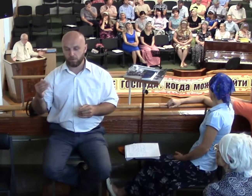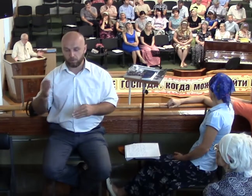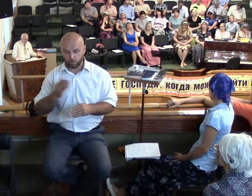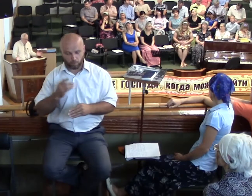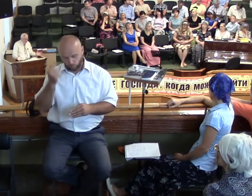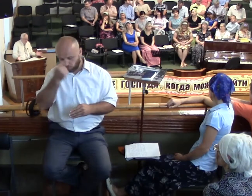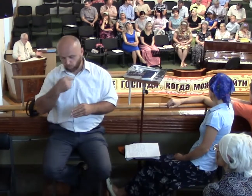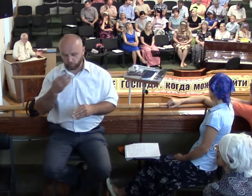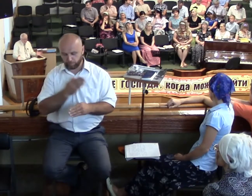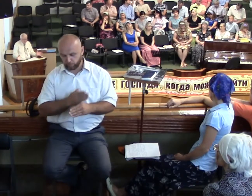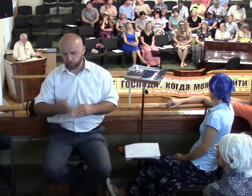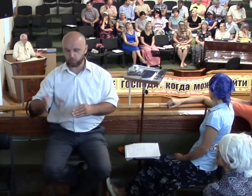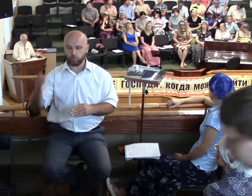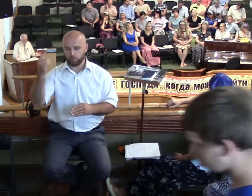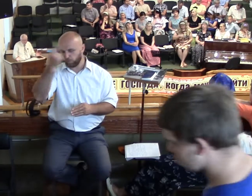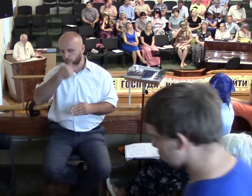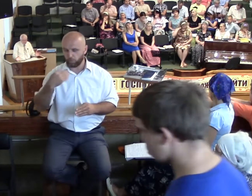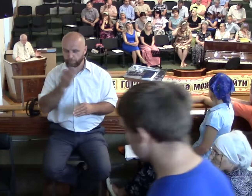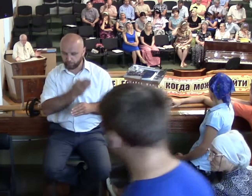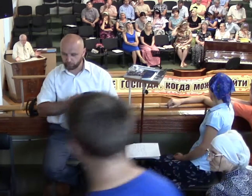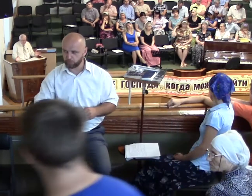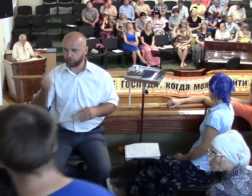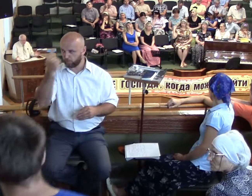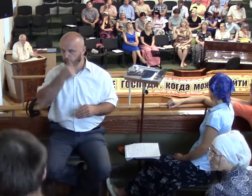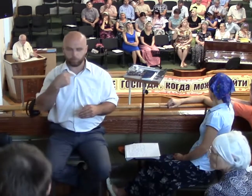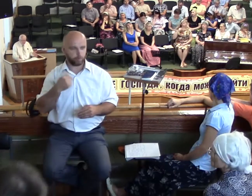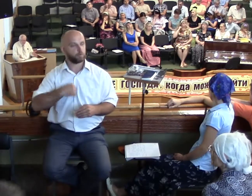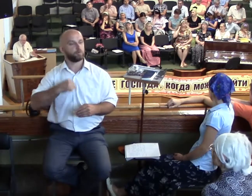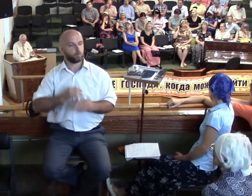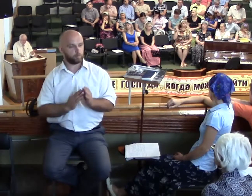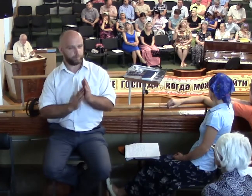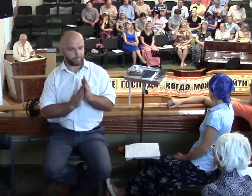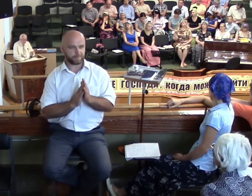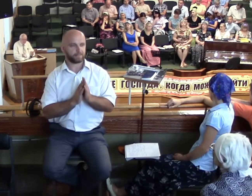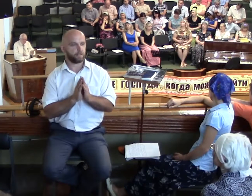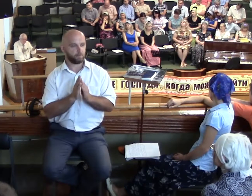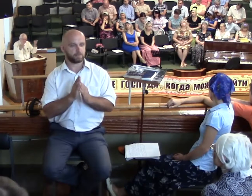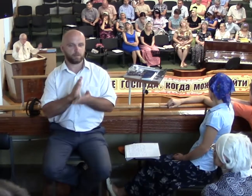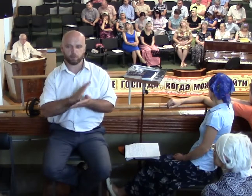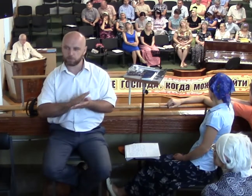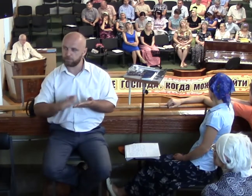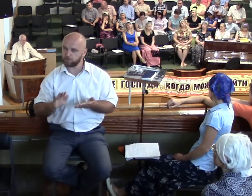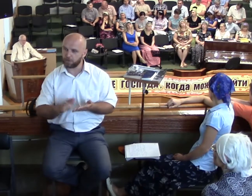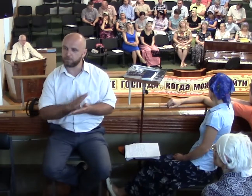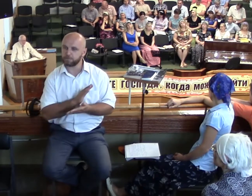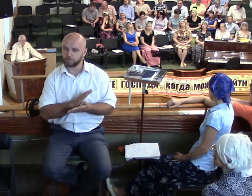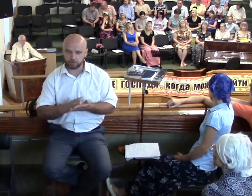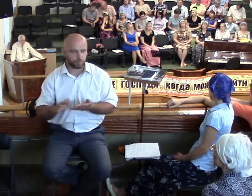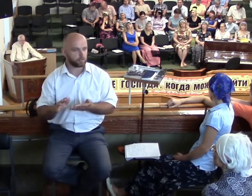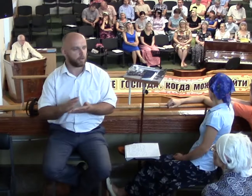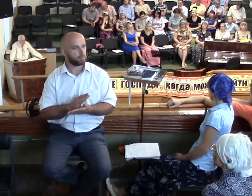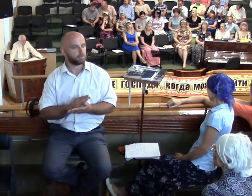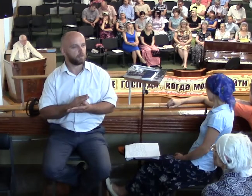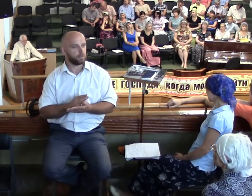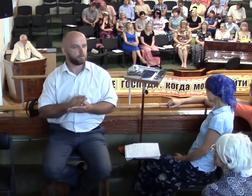что-то отпало. Уже не ходит туда, где ходил раньше. Но теперь освящается, смотришь, изменяется. Меняется